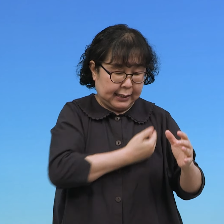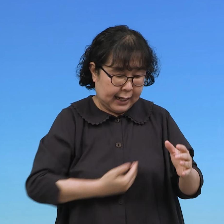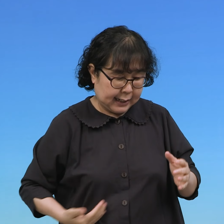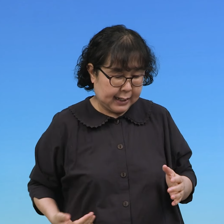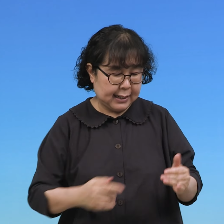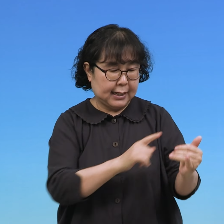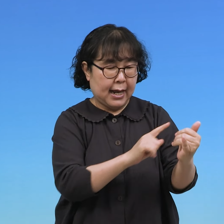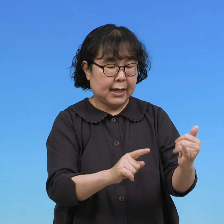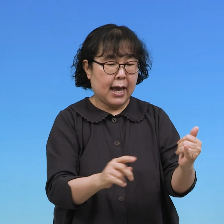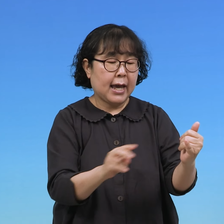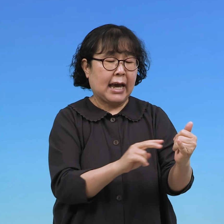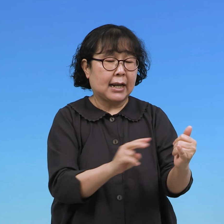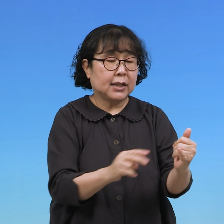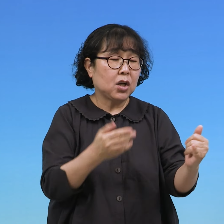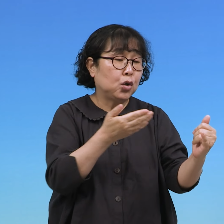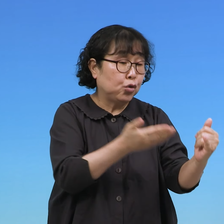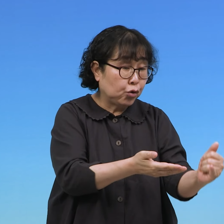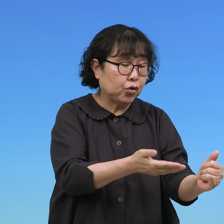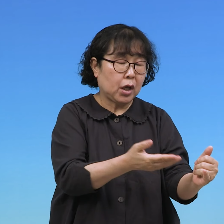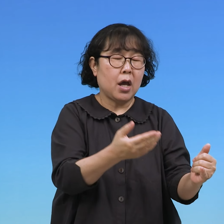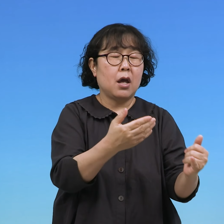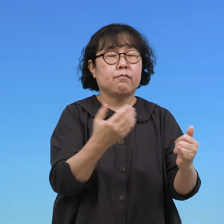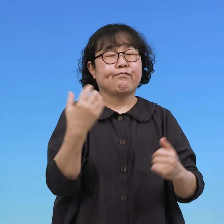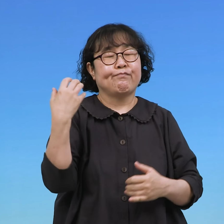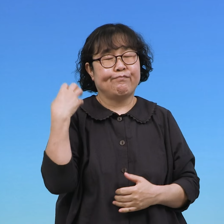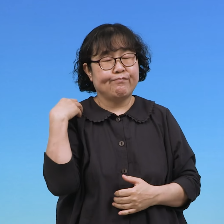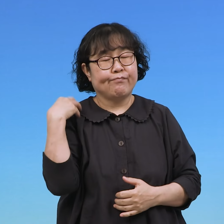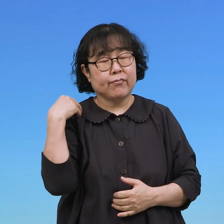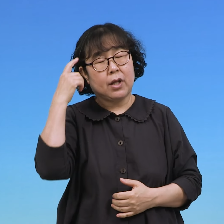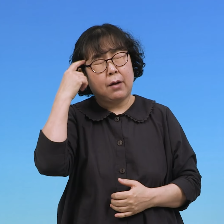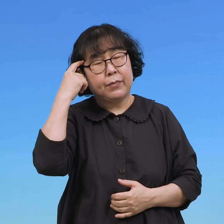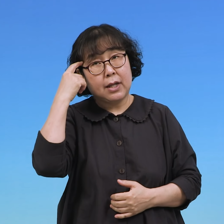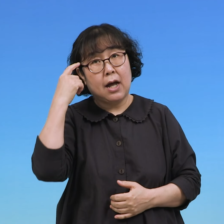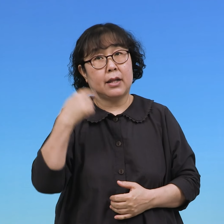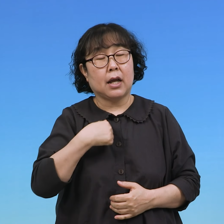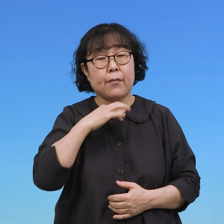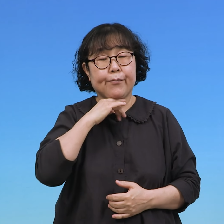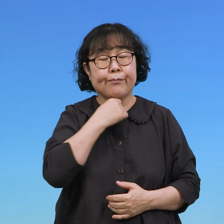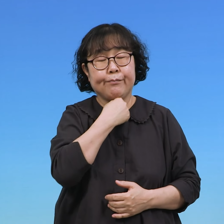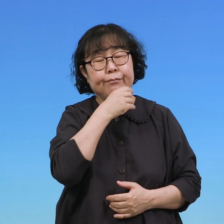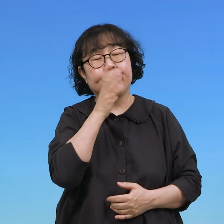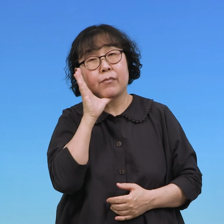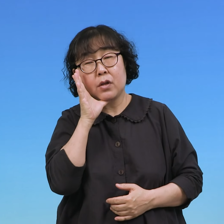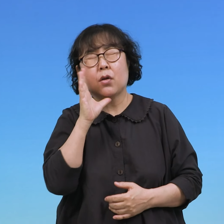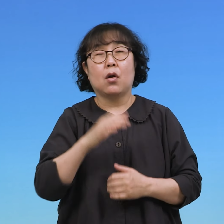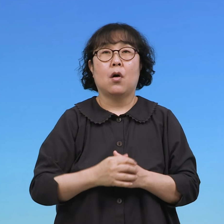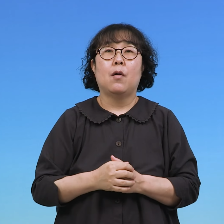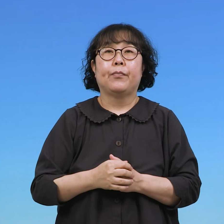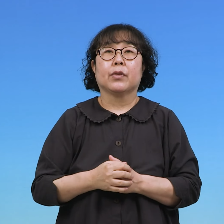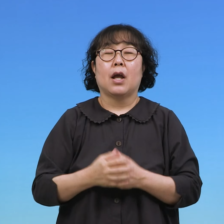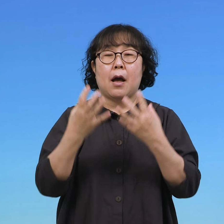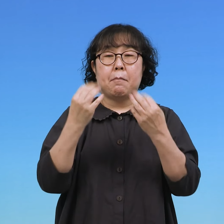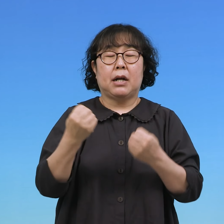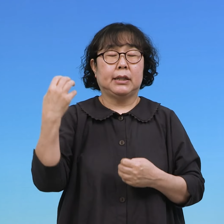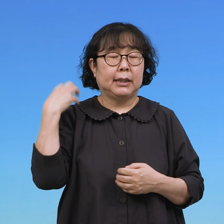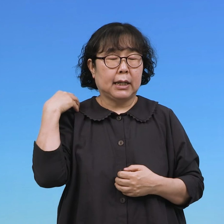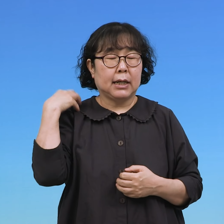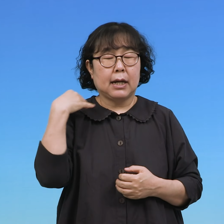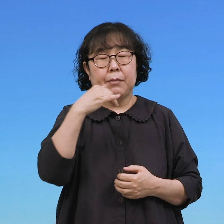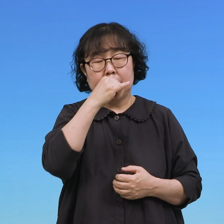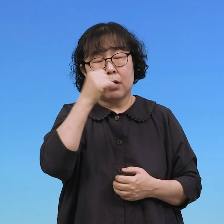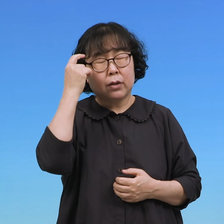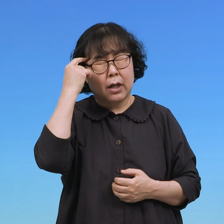역할, 이게 주일학교 선생님의 역할이에요. 나이가 들어갈수록 많은 책임감이 있다